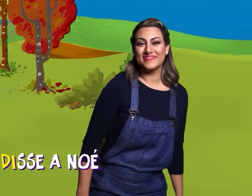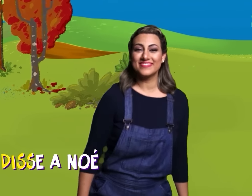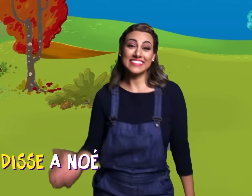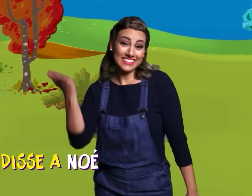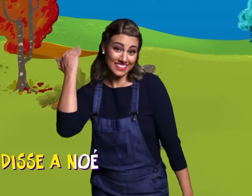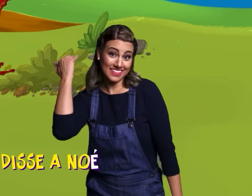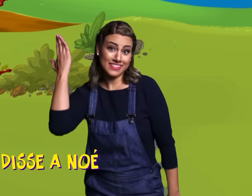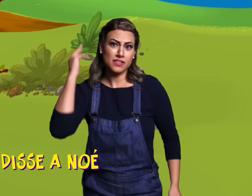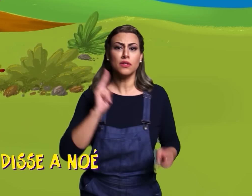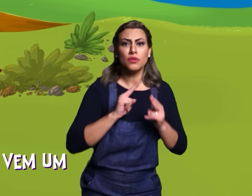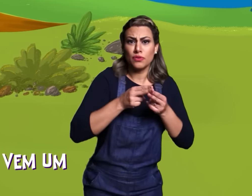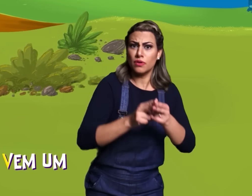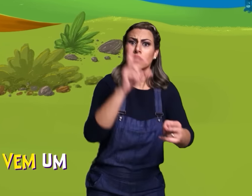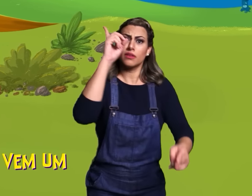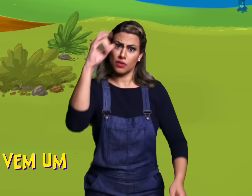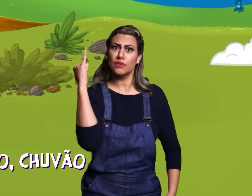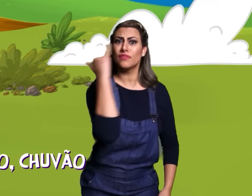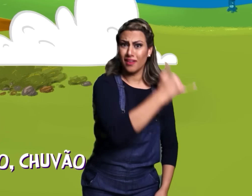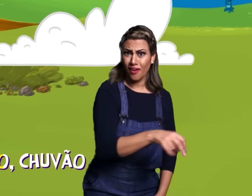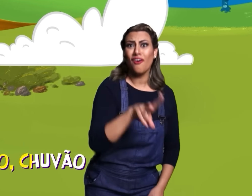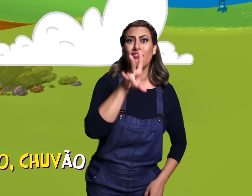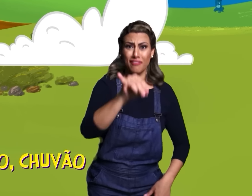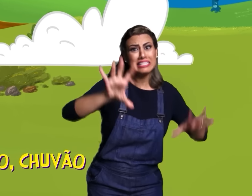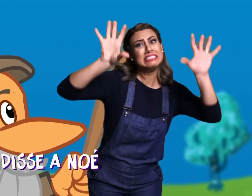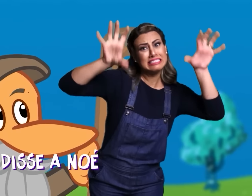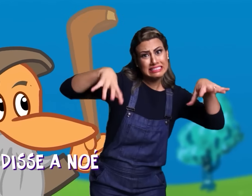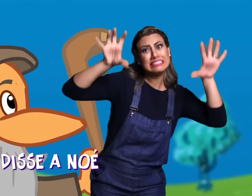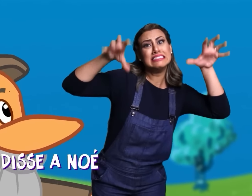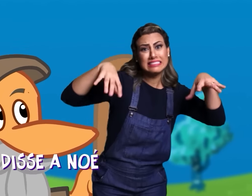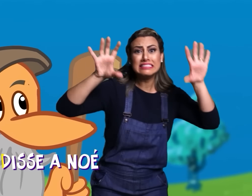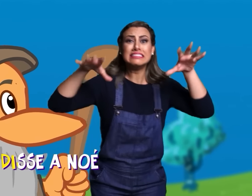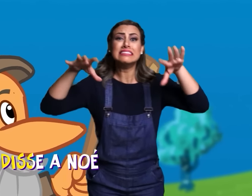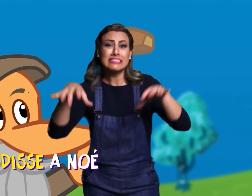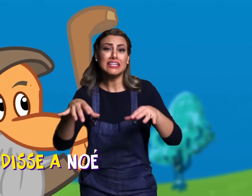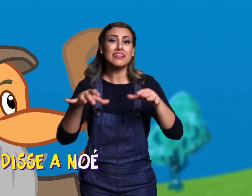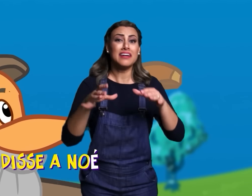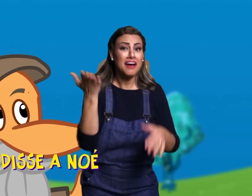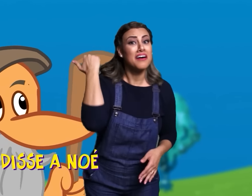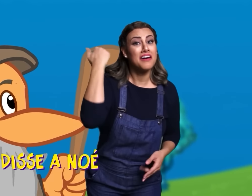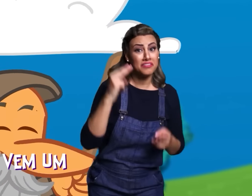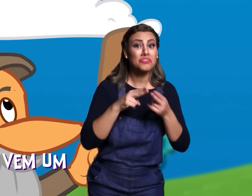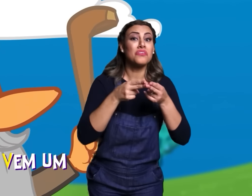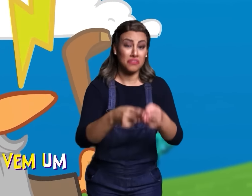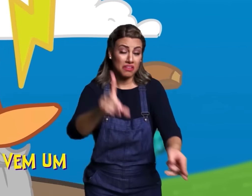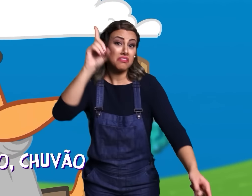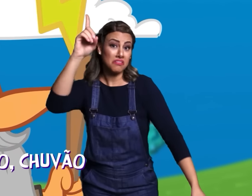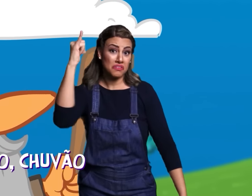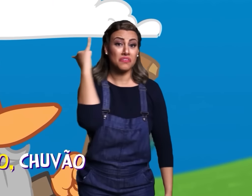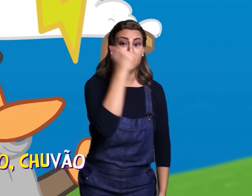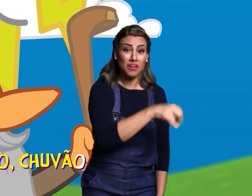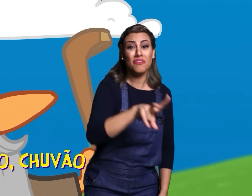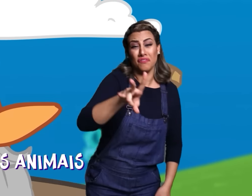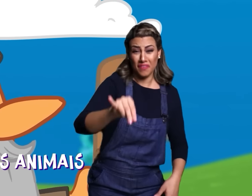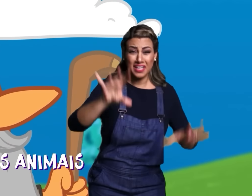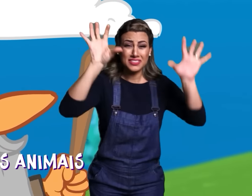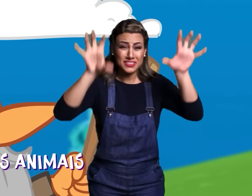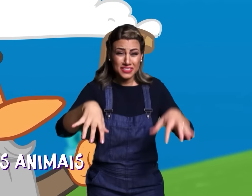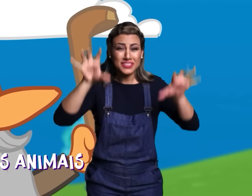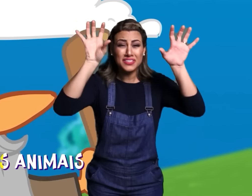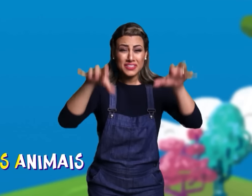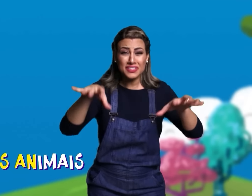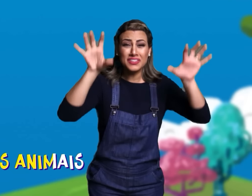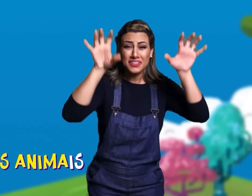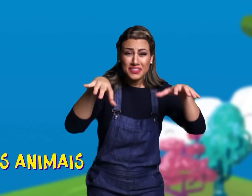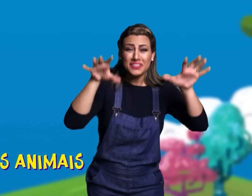Senhor disse a Noé que vem um chuvão, chuvão. Senhor disse a Noé que vem um chuvão, chuvão.